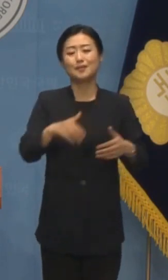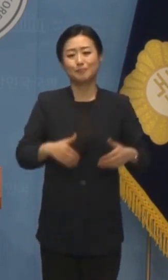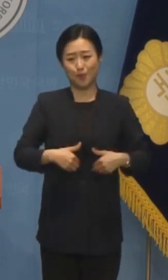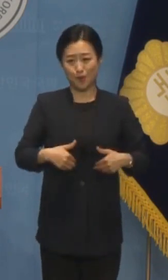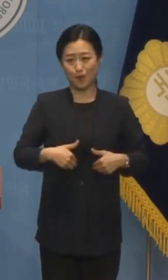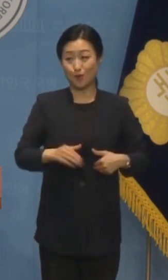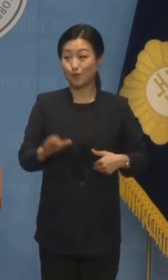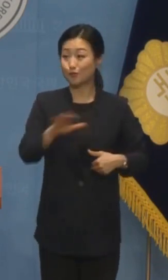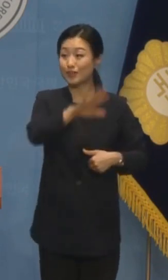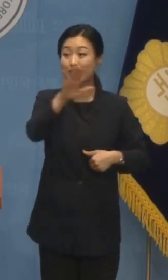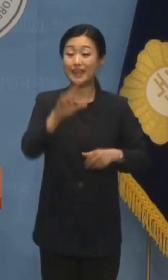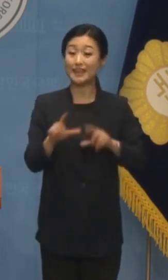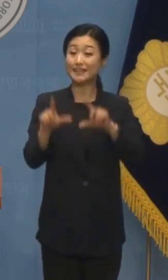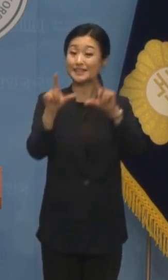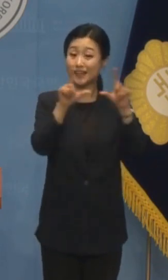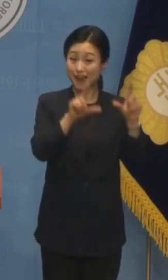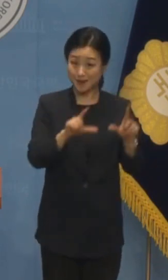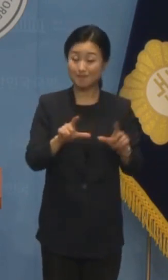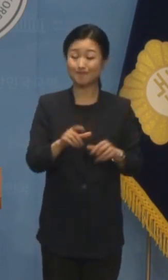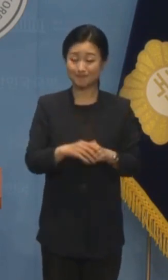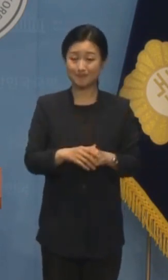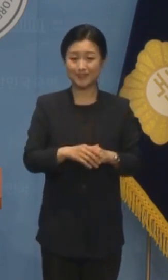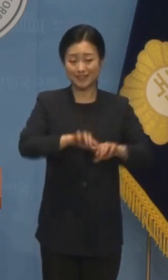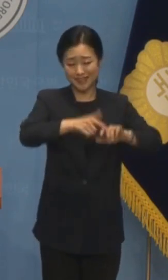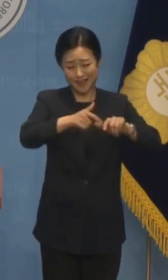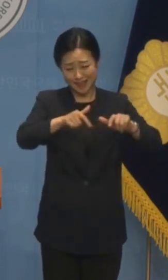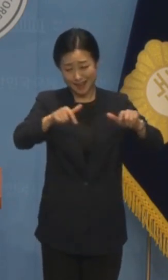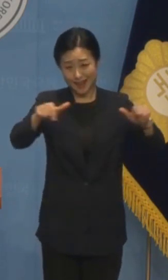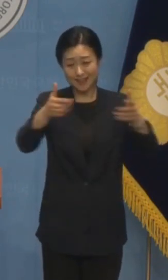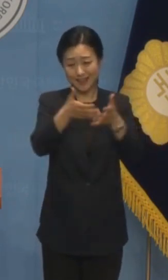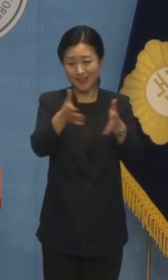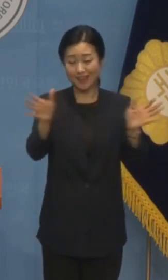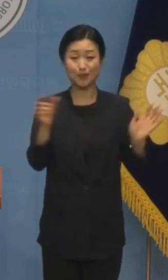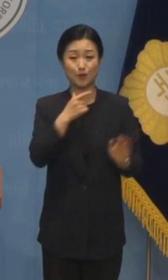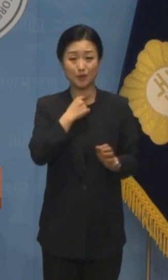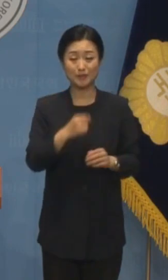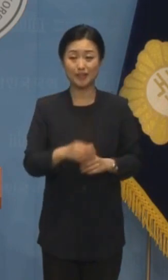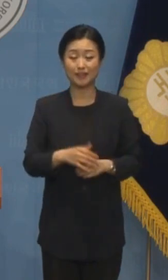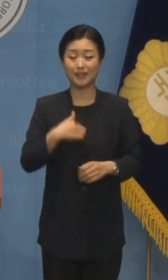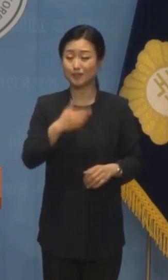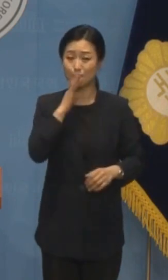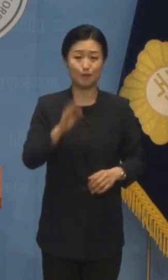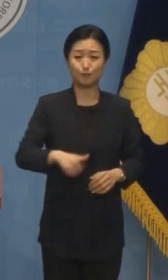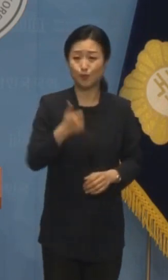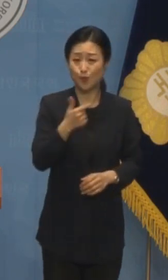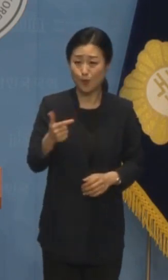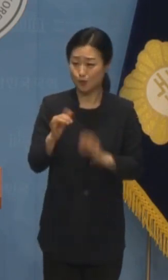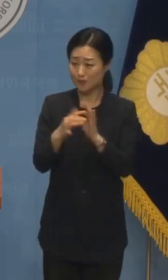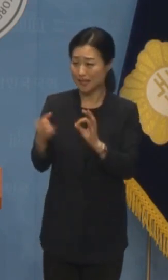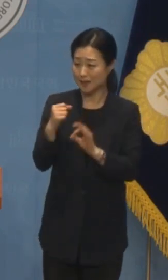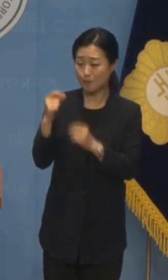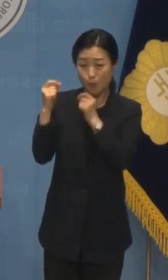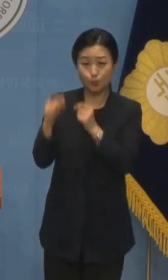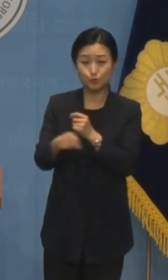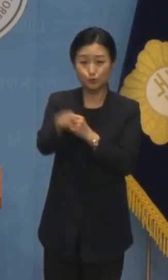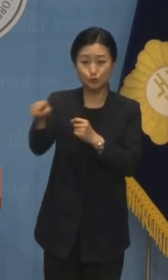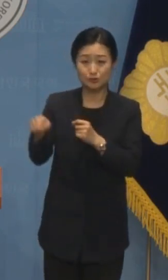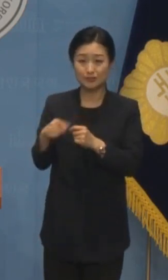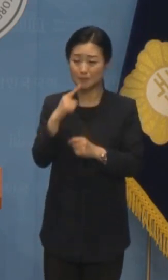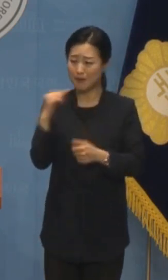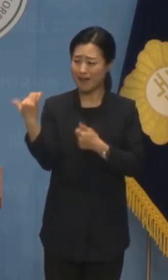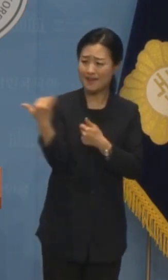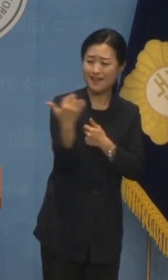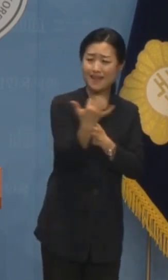우리의 삶이 가장 큰 근거가 아니겠습니까? 저는 너무나 분노스럽습니다. 국민의힘과 보수 언론들의 악랄한